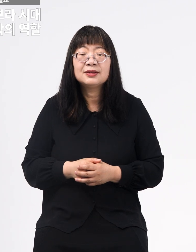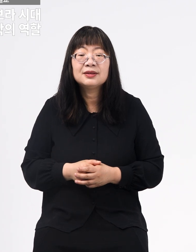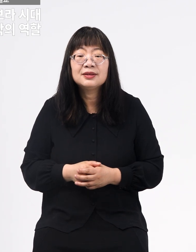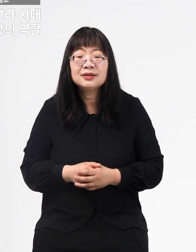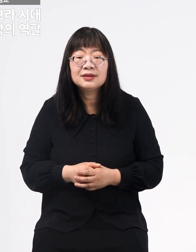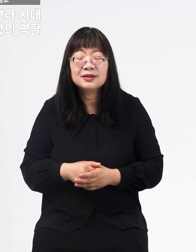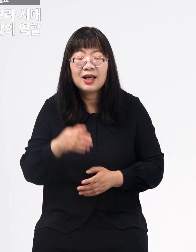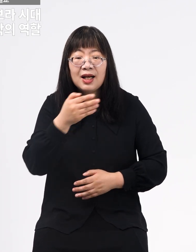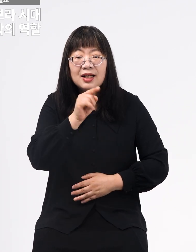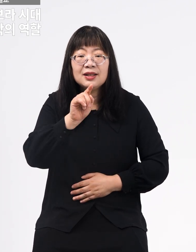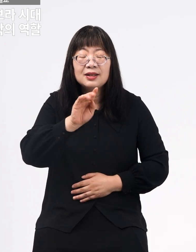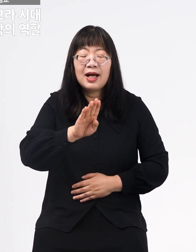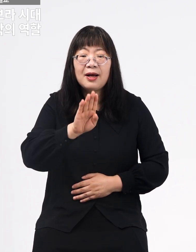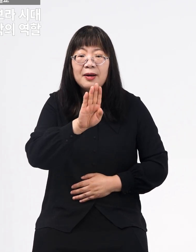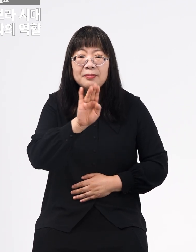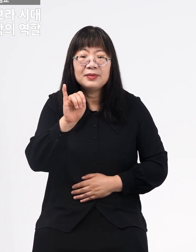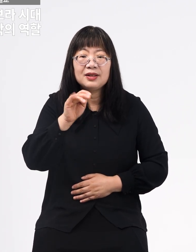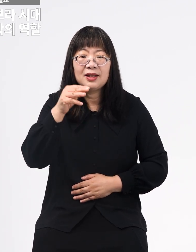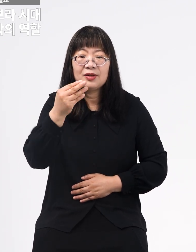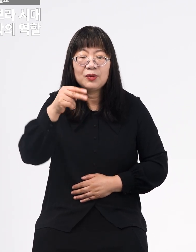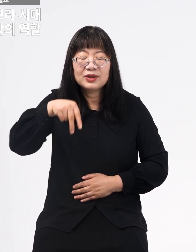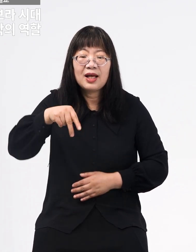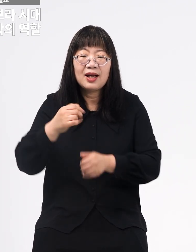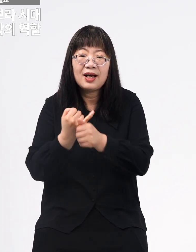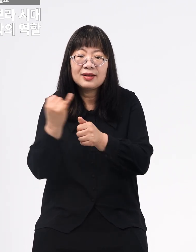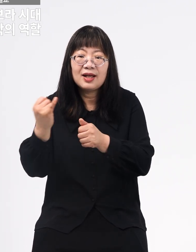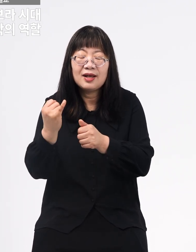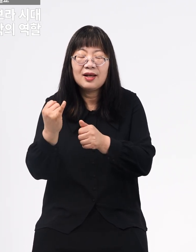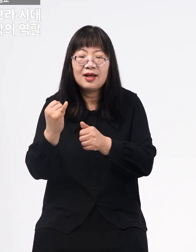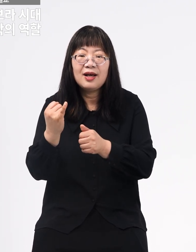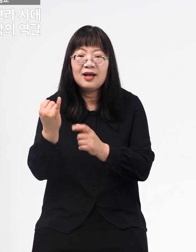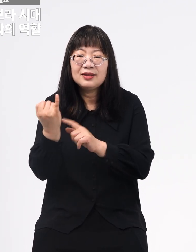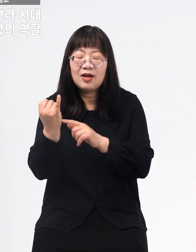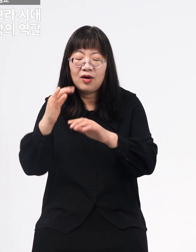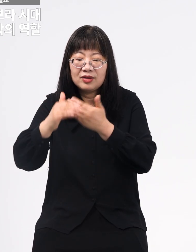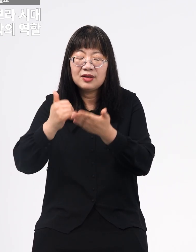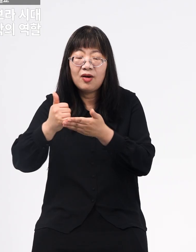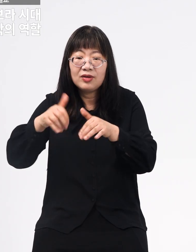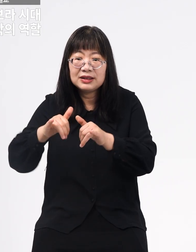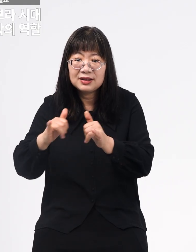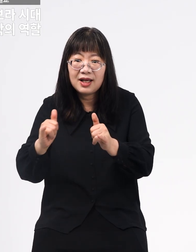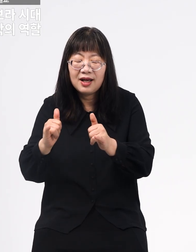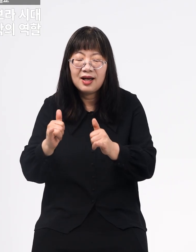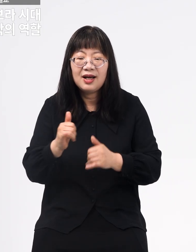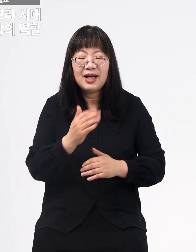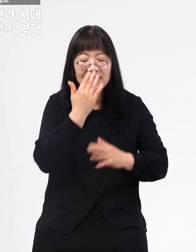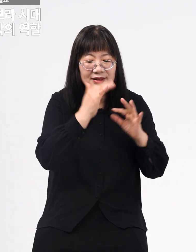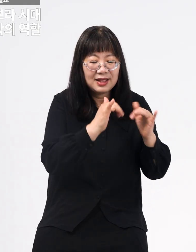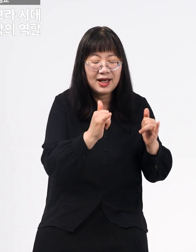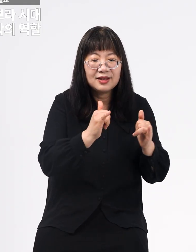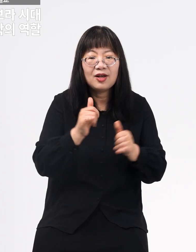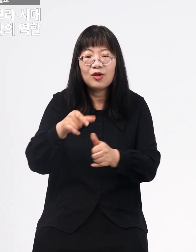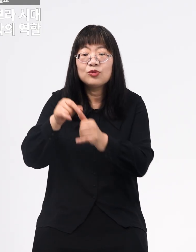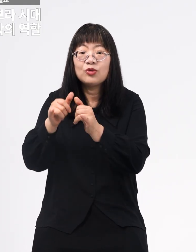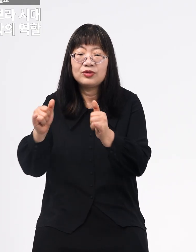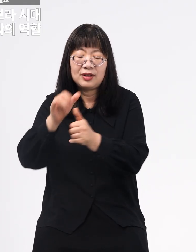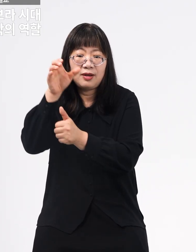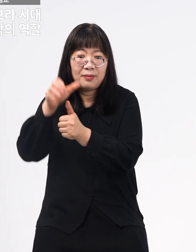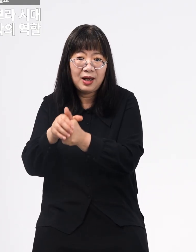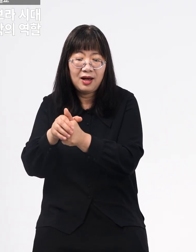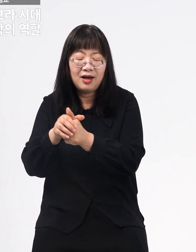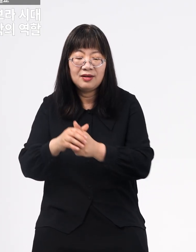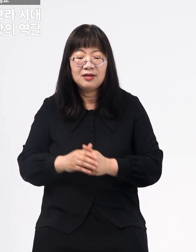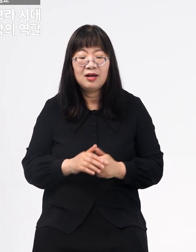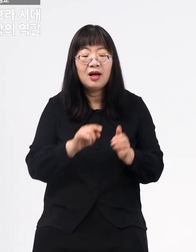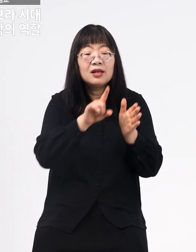라피돗의 아내 여선지자 드보라가 이스라엘의 사사가 되었는데, 그때